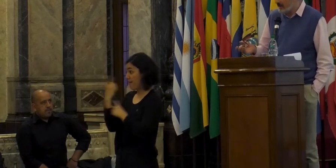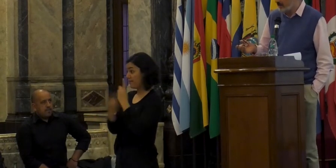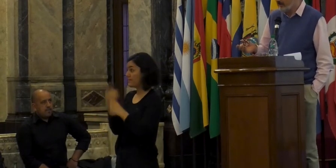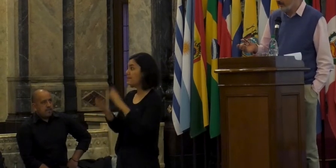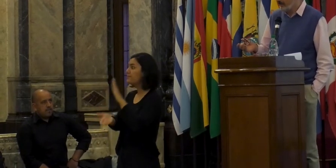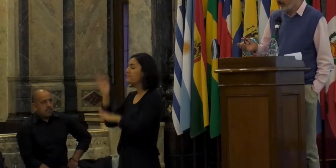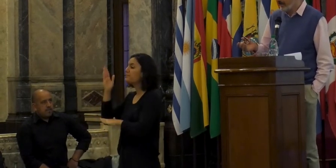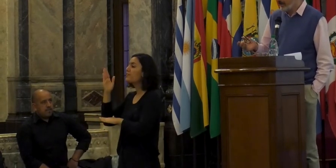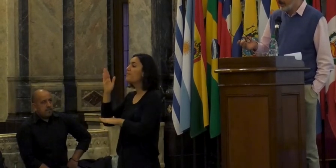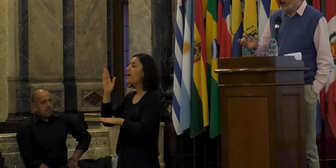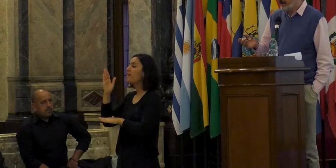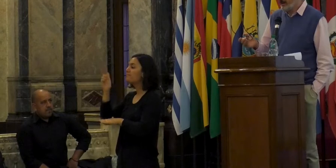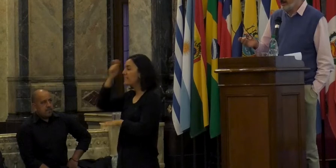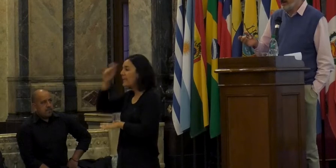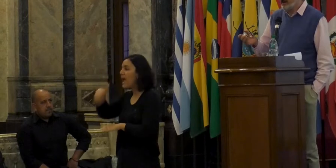a Auschwitz